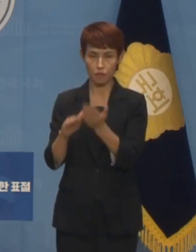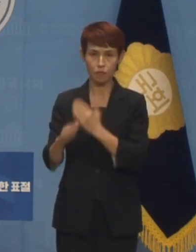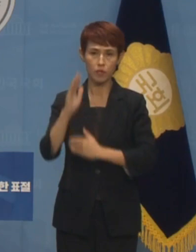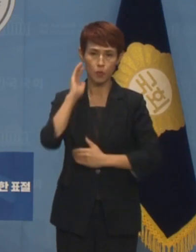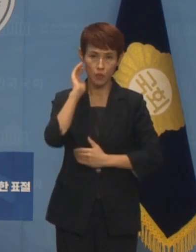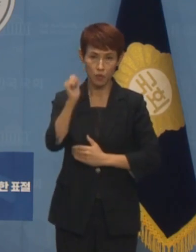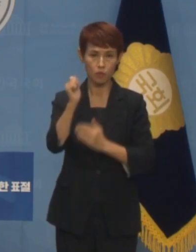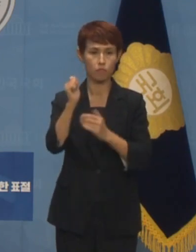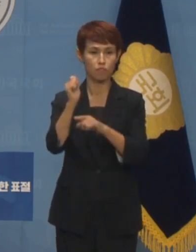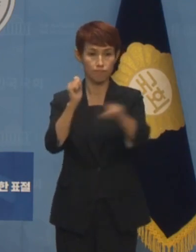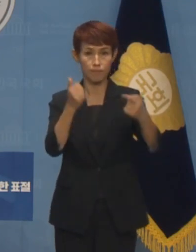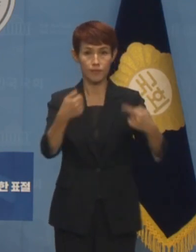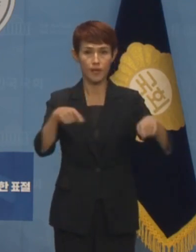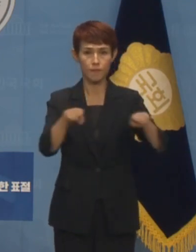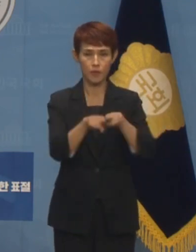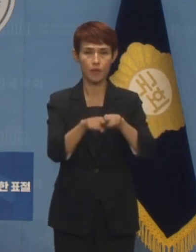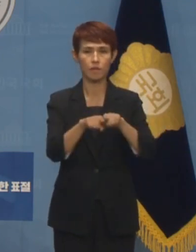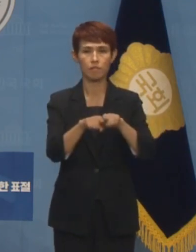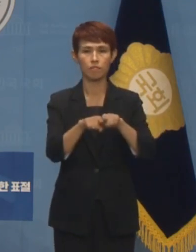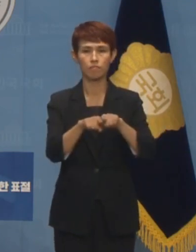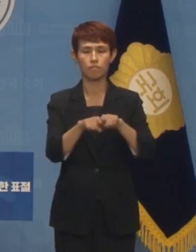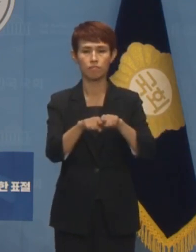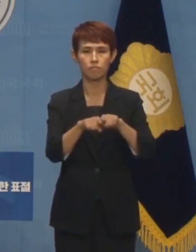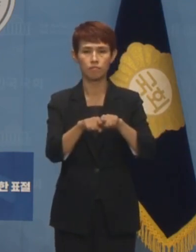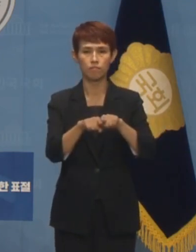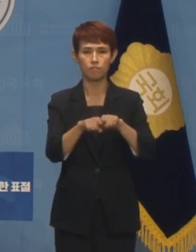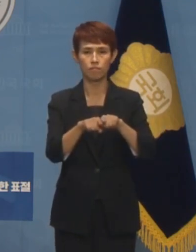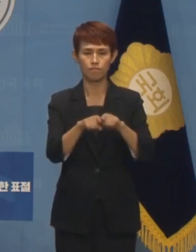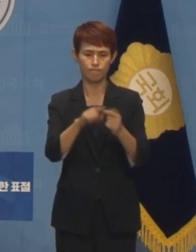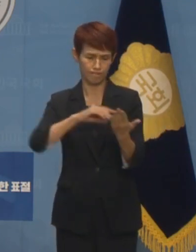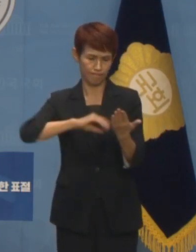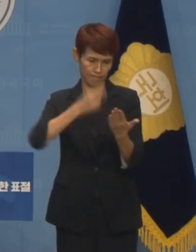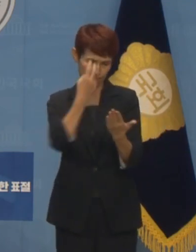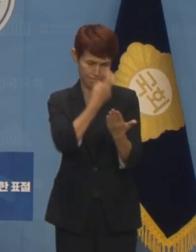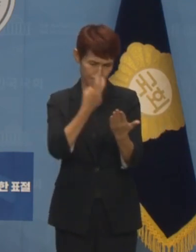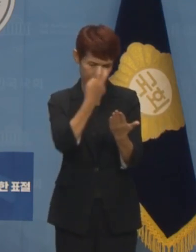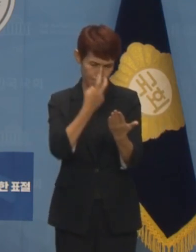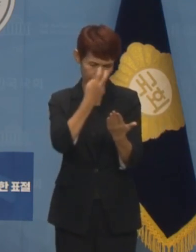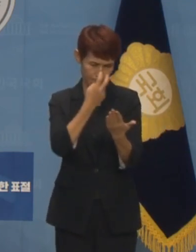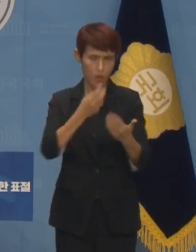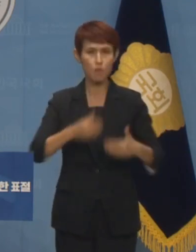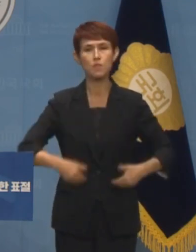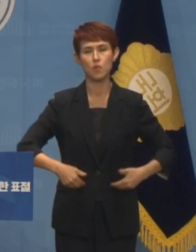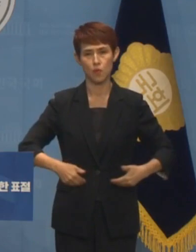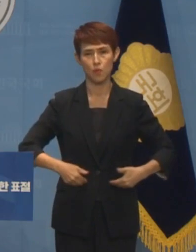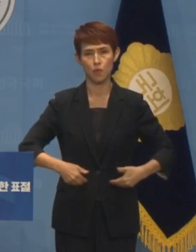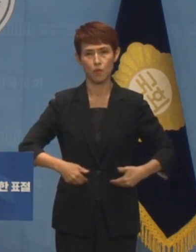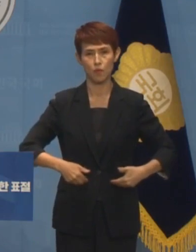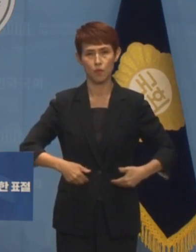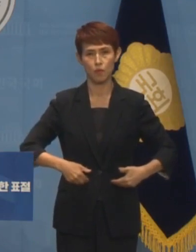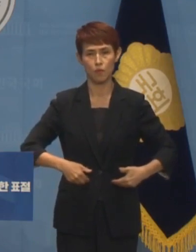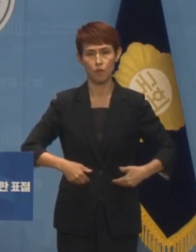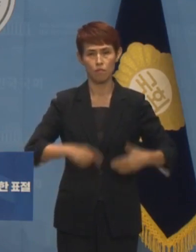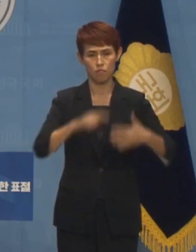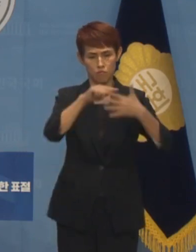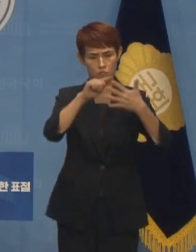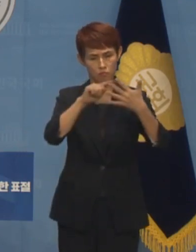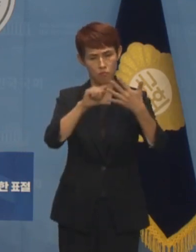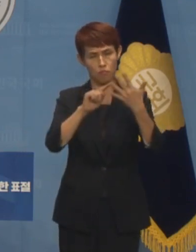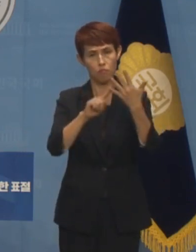대통령과 함께 독회, 함께 읽어보고 검토하는 과정, 독회를 거치게 되어